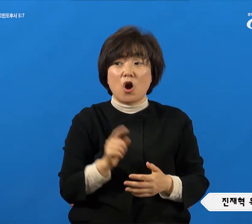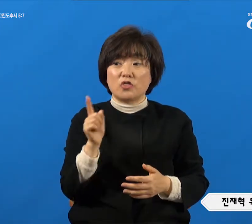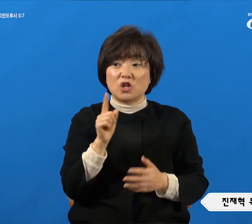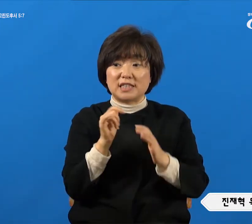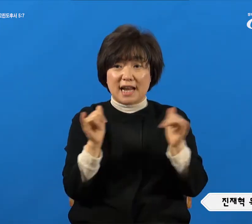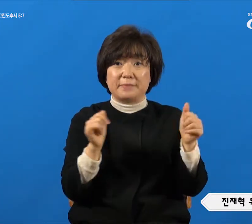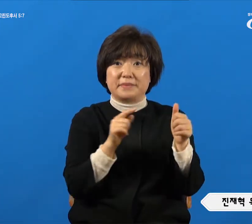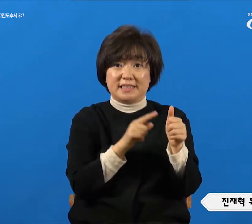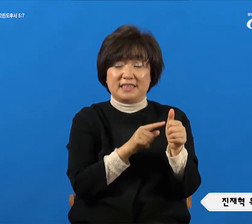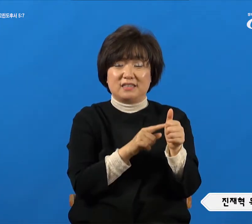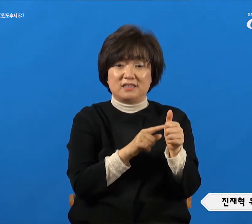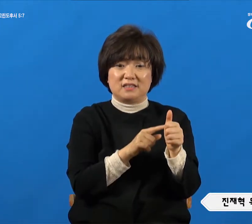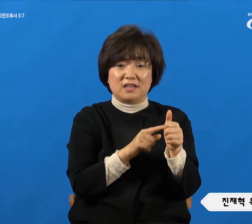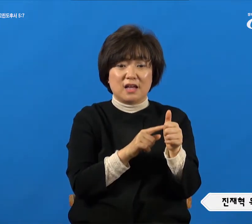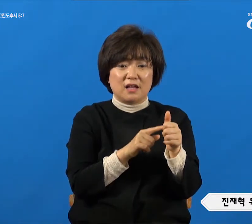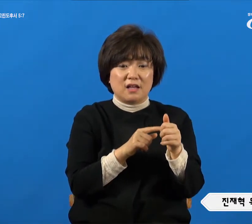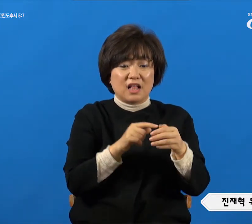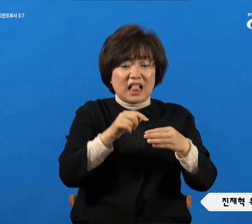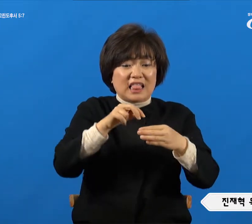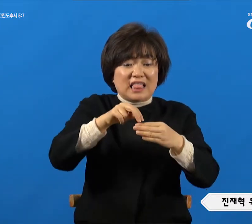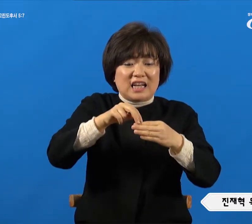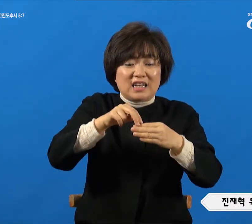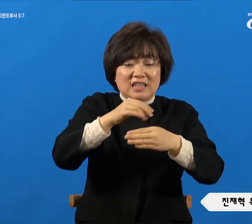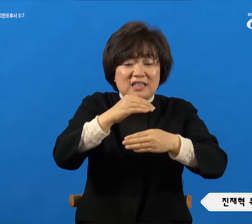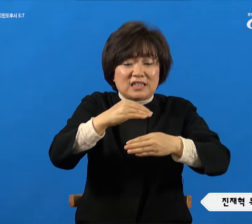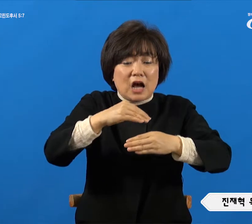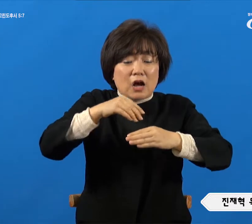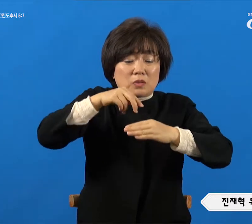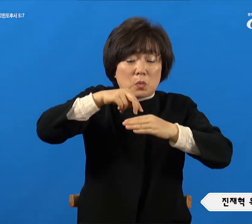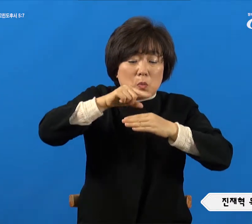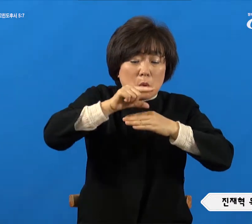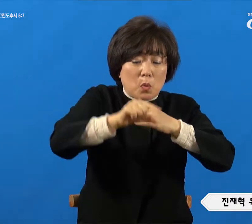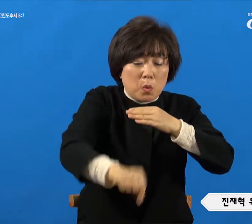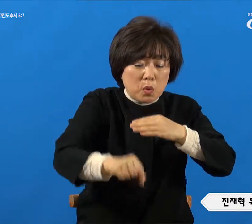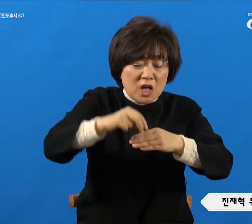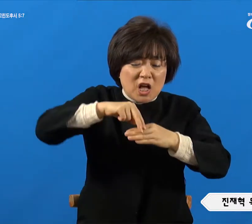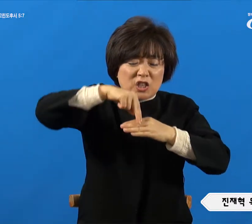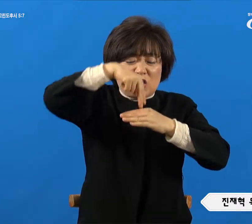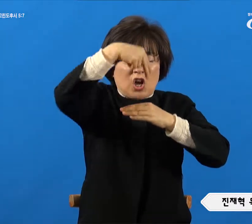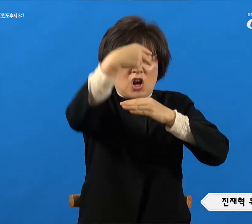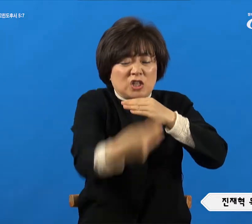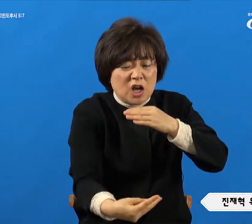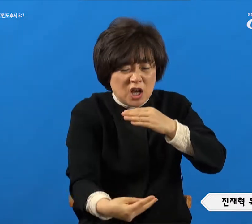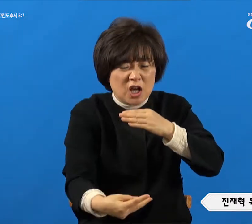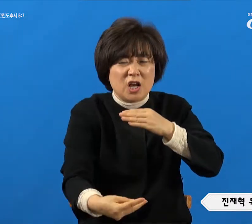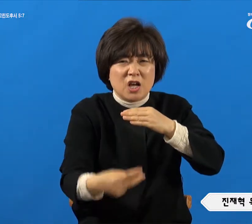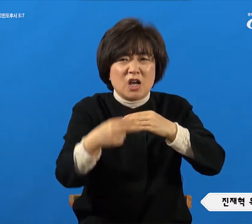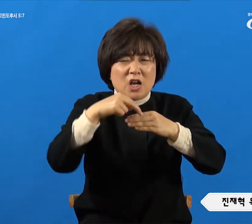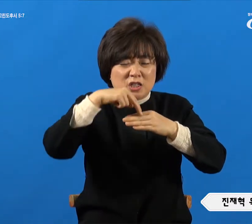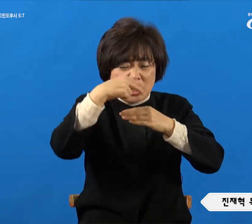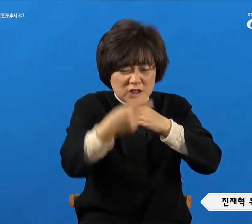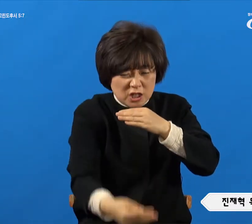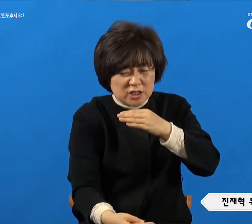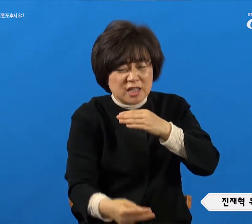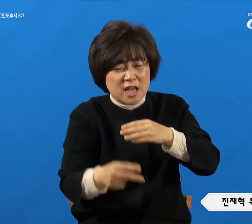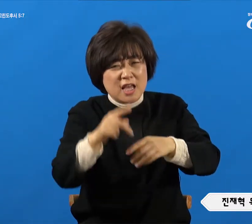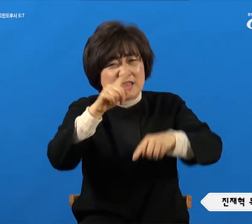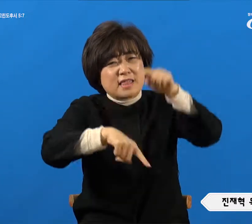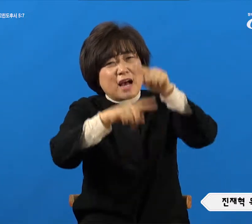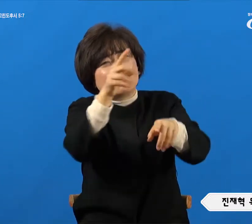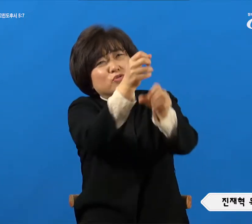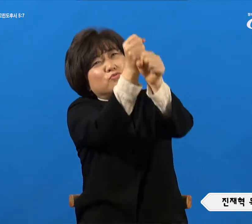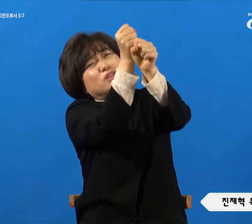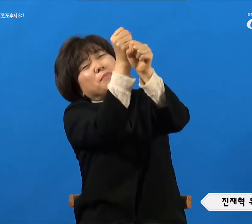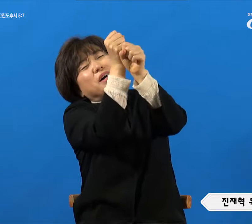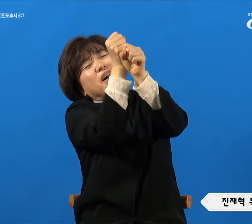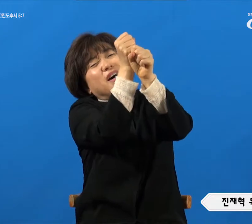한 사람이 낭떠러지게 떨어졌는데 나무에 걸렸다고 이야기합니다. 그가 기도했습니다. 누가